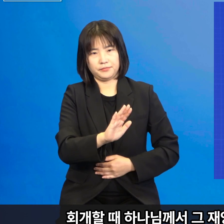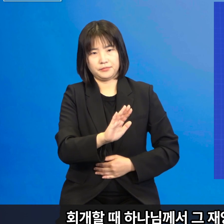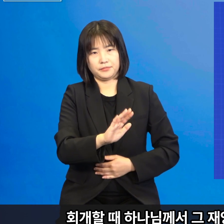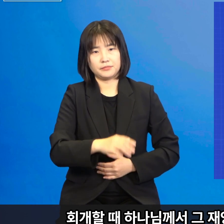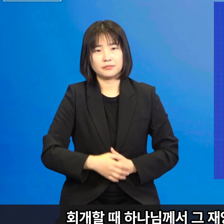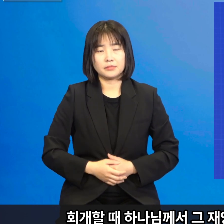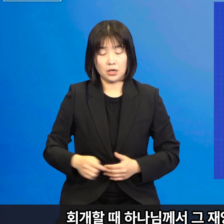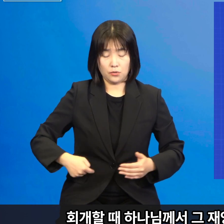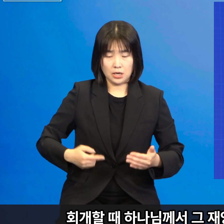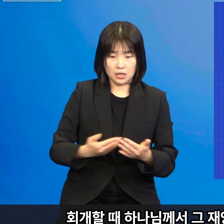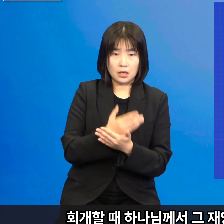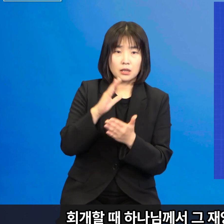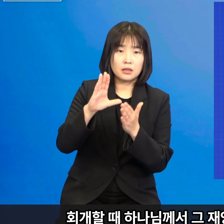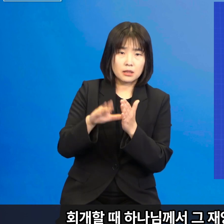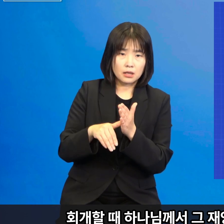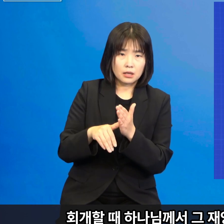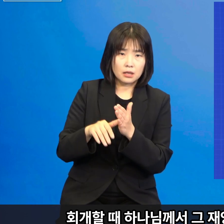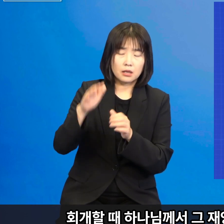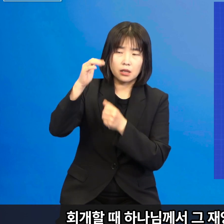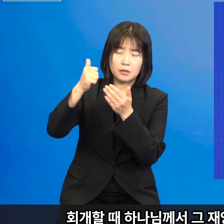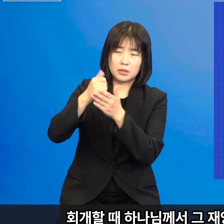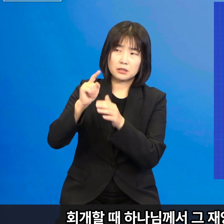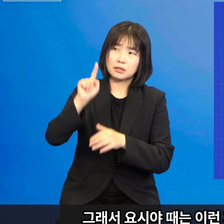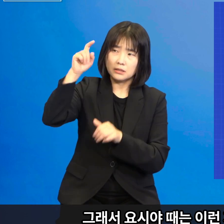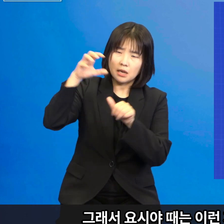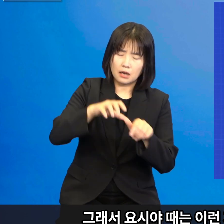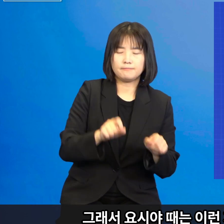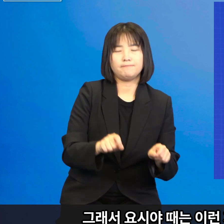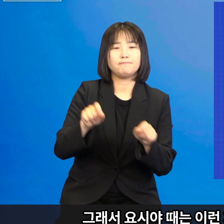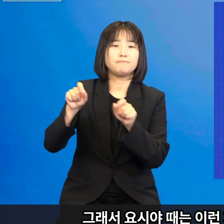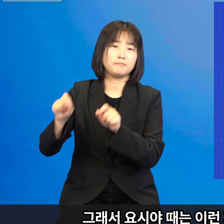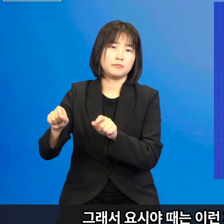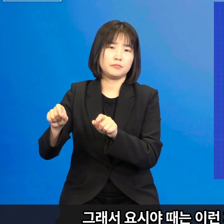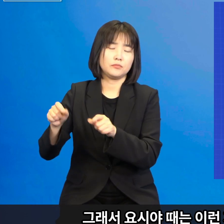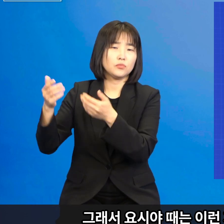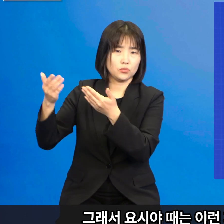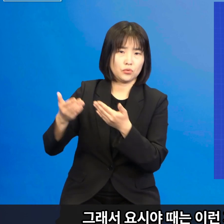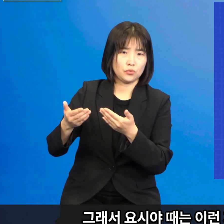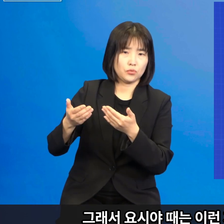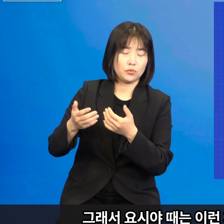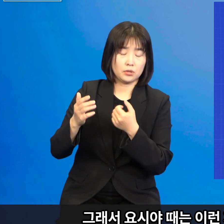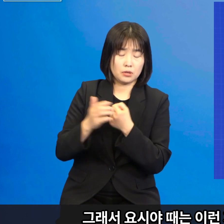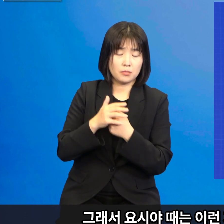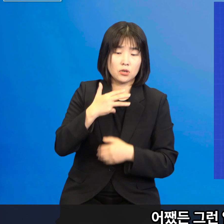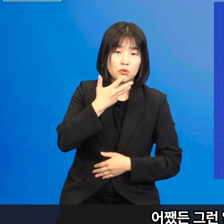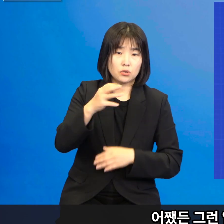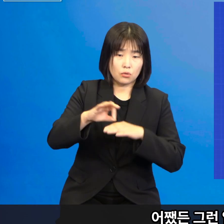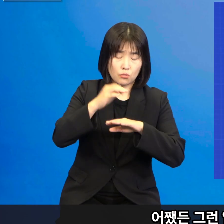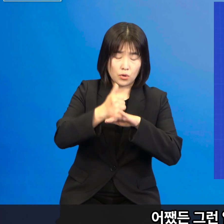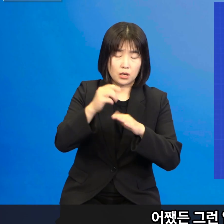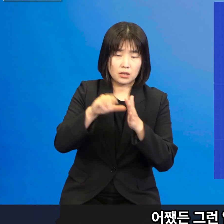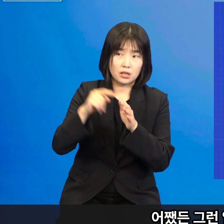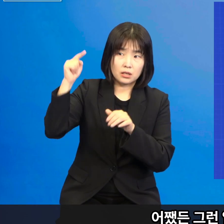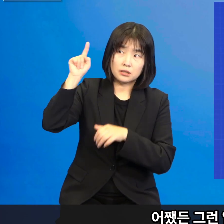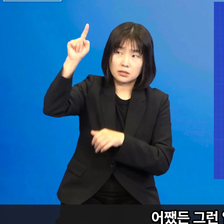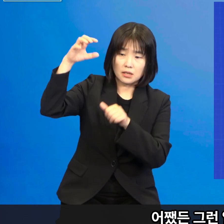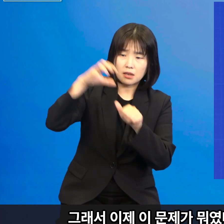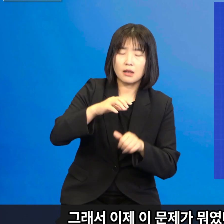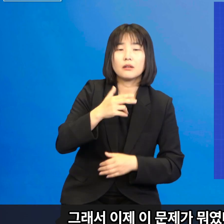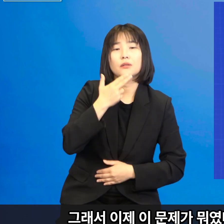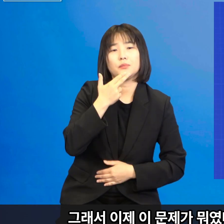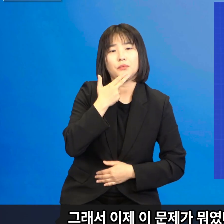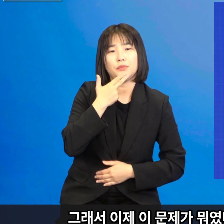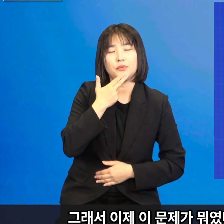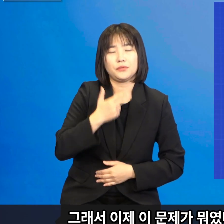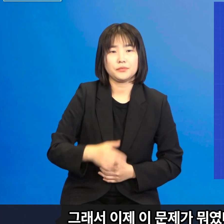회개할 때 하나님께서 그 재앙을 연기시켜 주시는 거예요. 그래서 요시야 때는 이런 재앙이 일어나지 않습니다. 어쨌든 그런 일이 벌어져요.